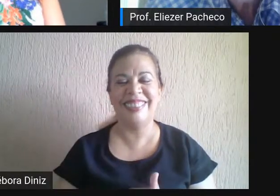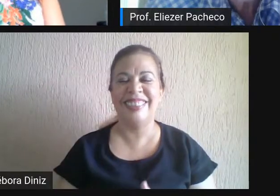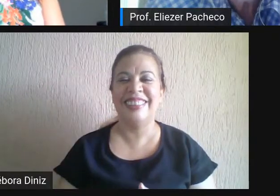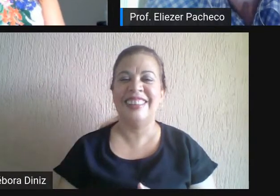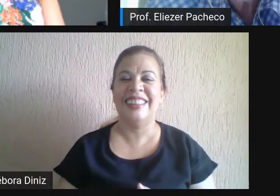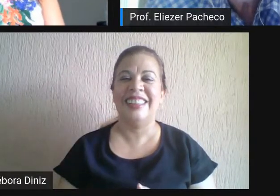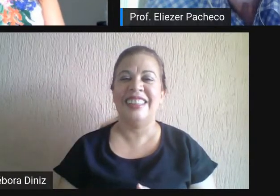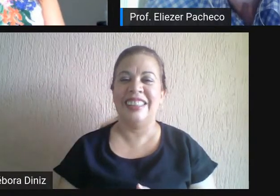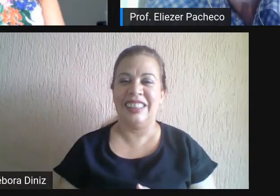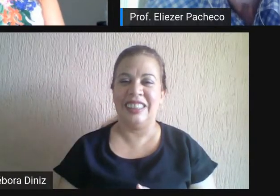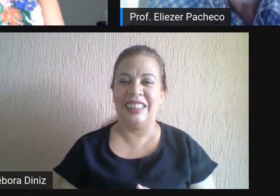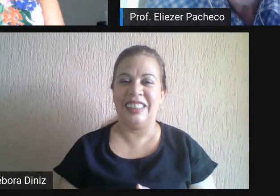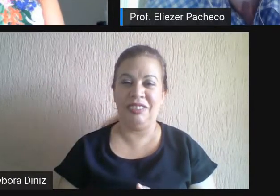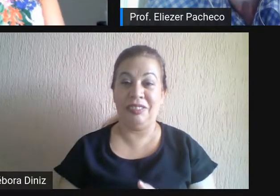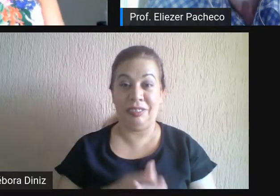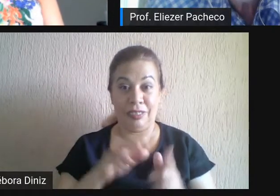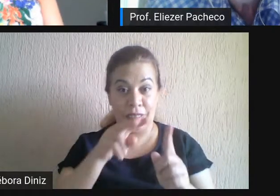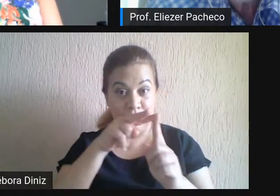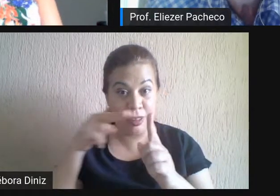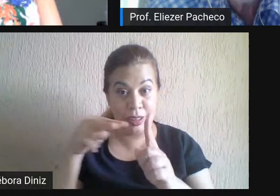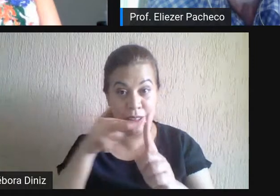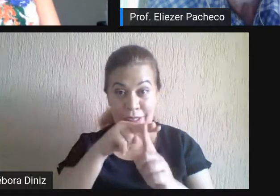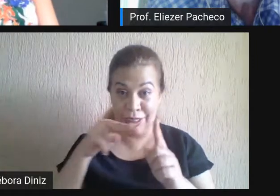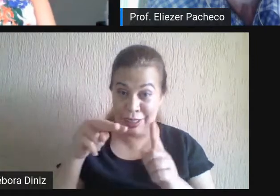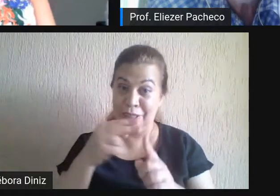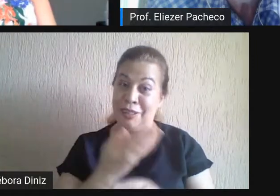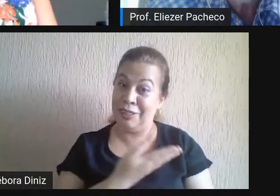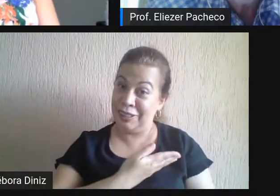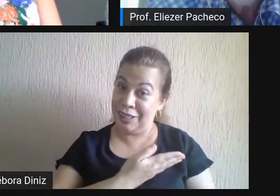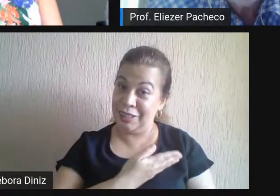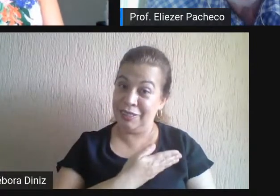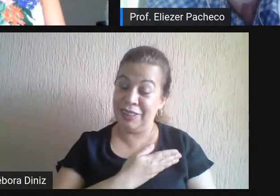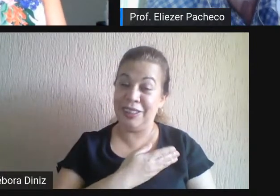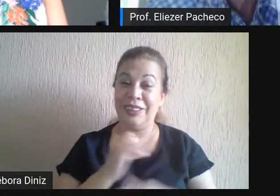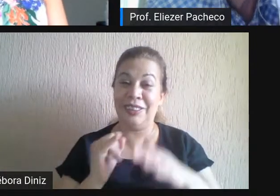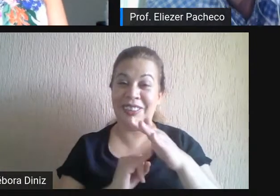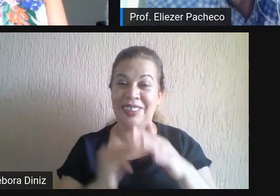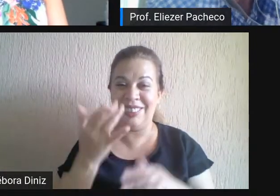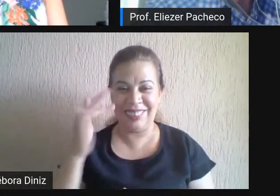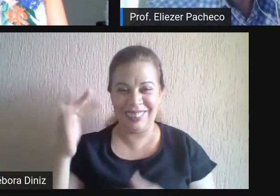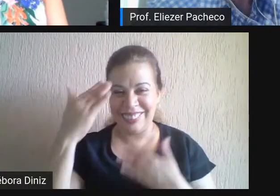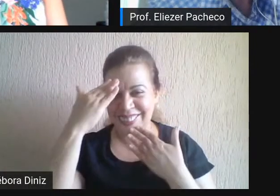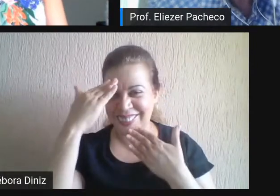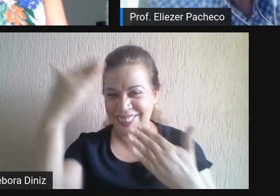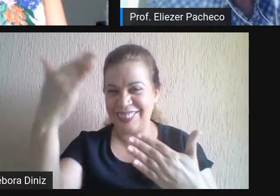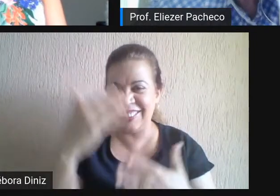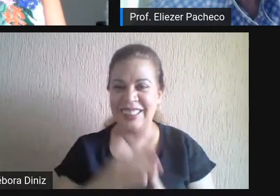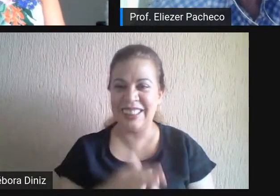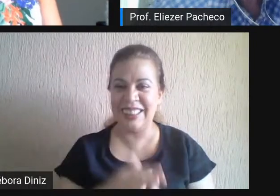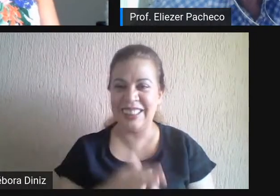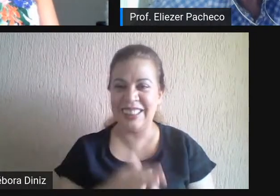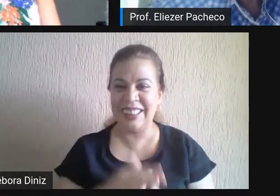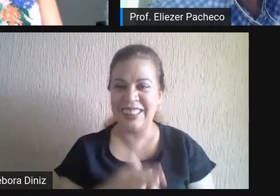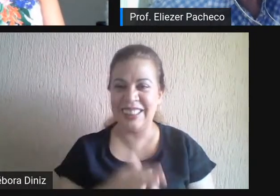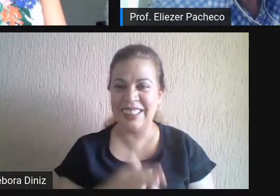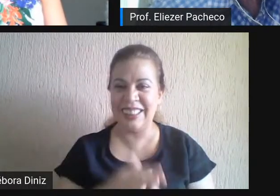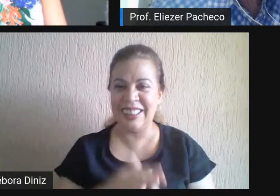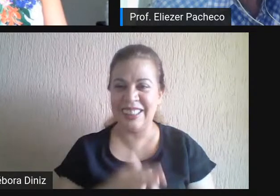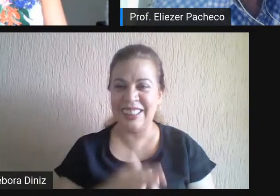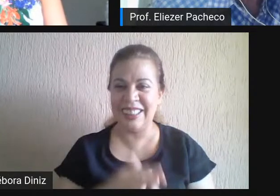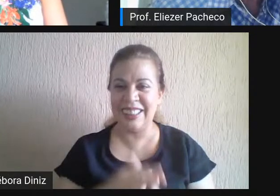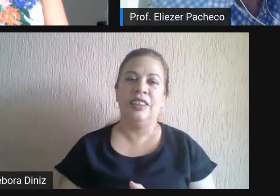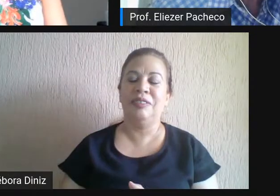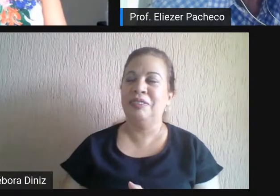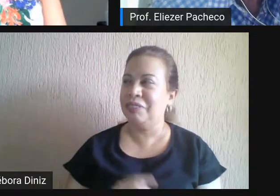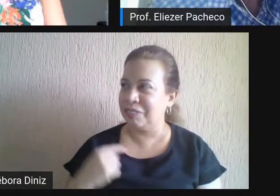minhas concepções com companheiros e companheiras dos institutos federais. Muito obrigado. Nós é que agradecemos,